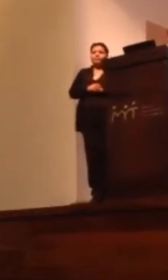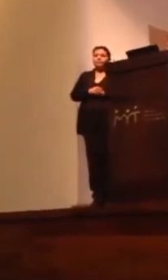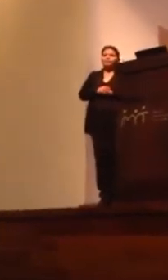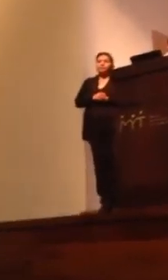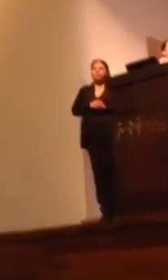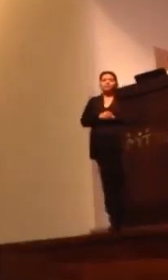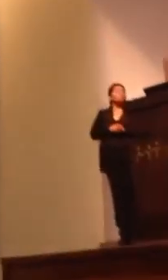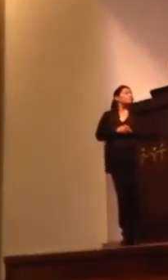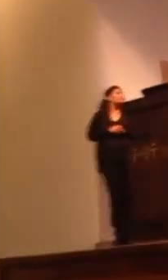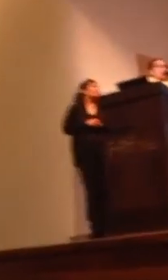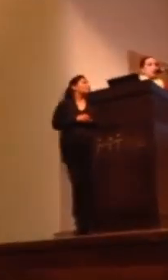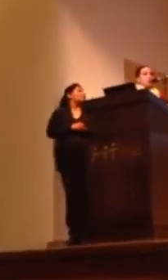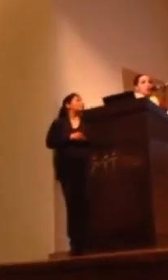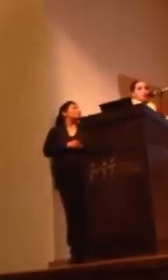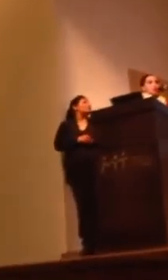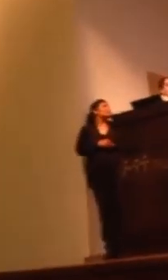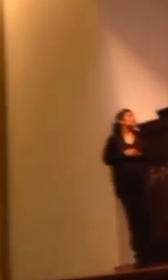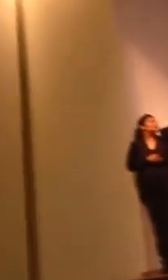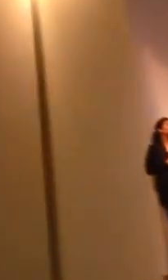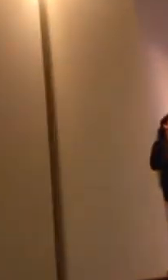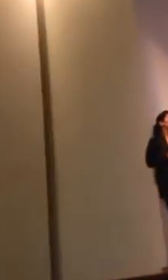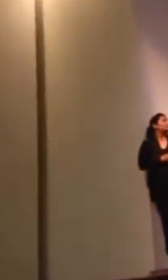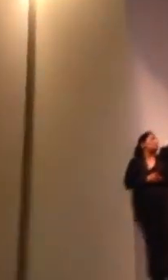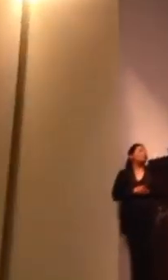Ahí tenemos las combinaciones.